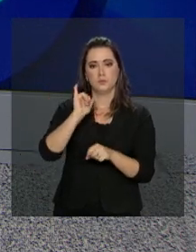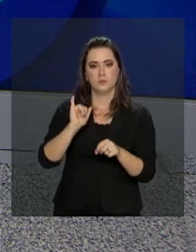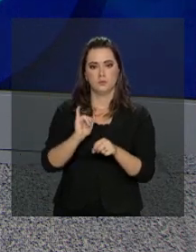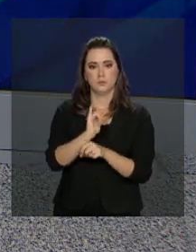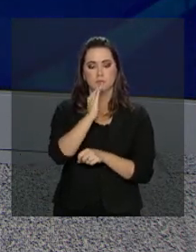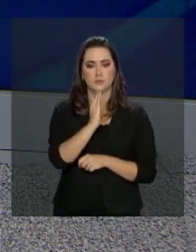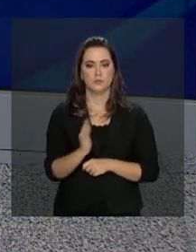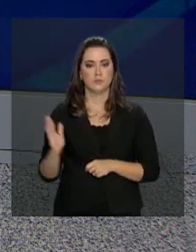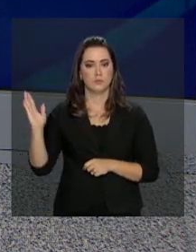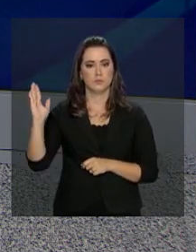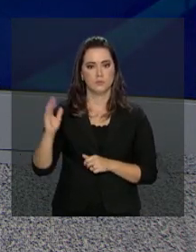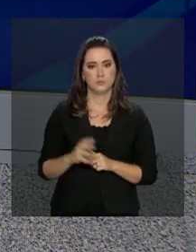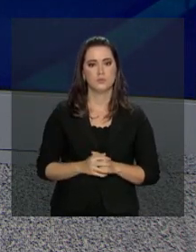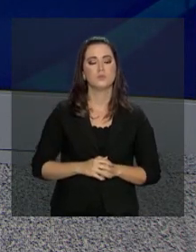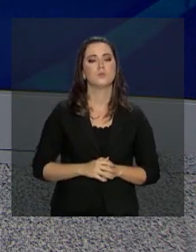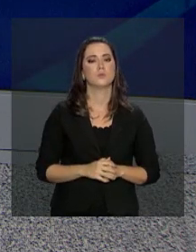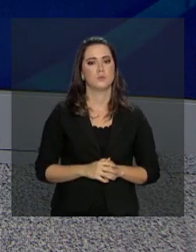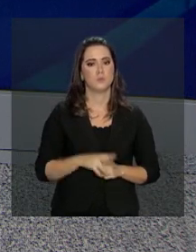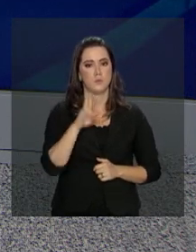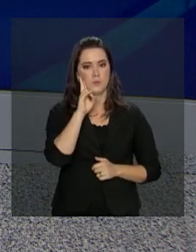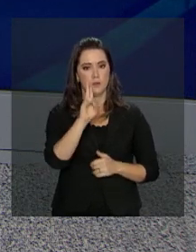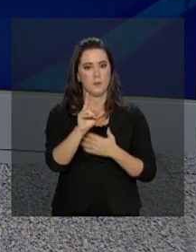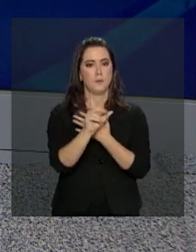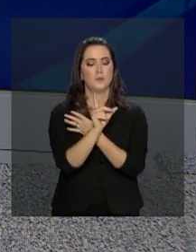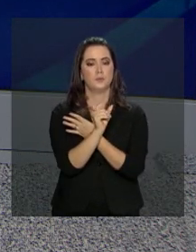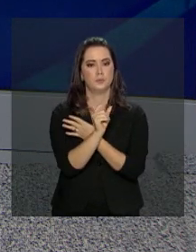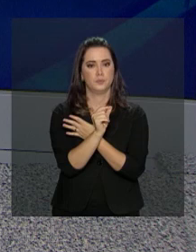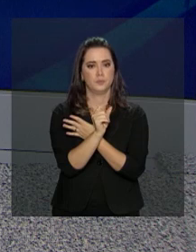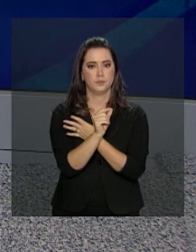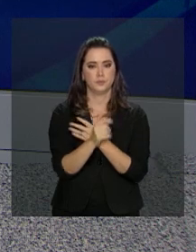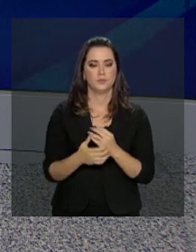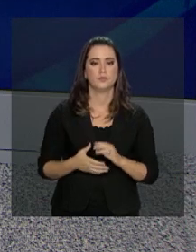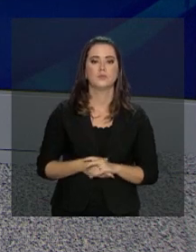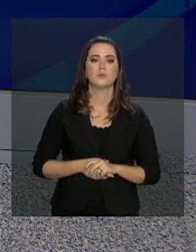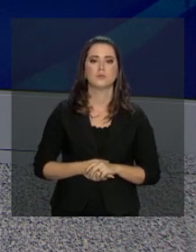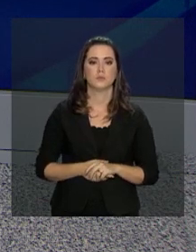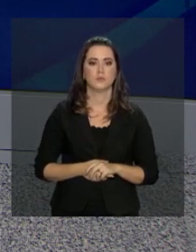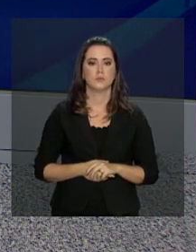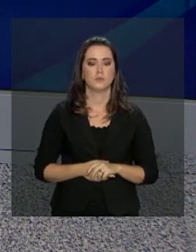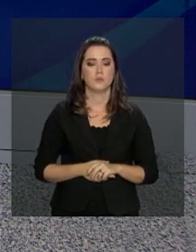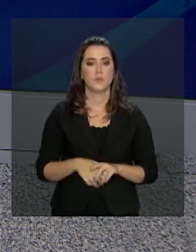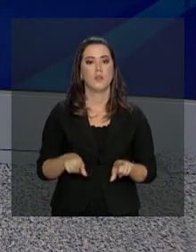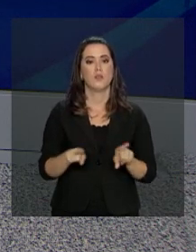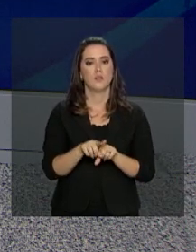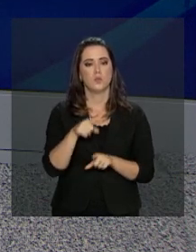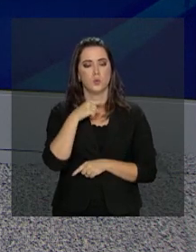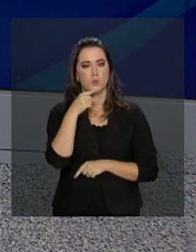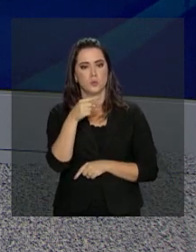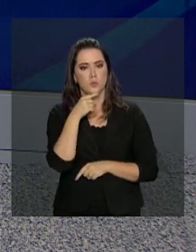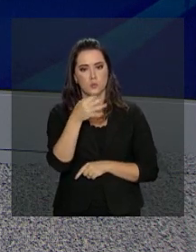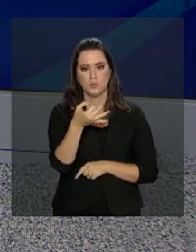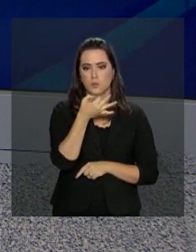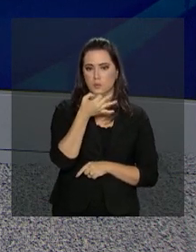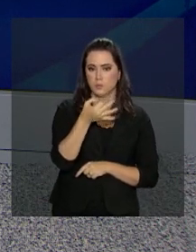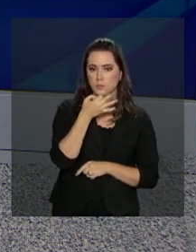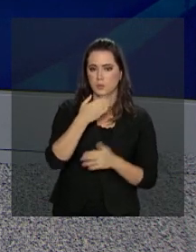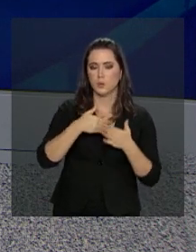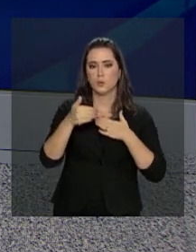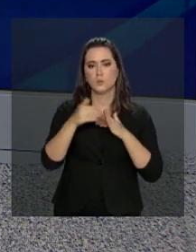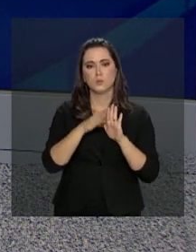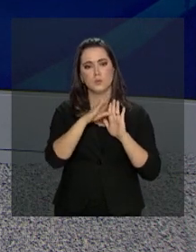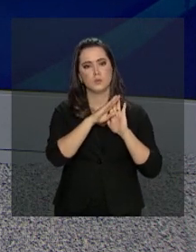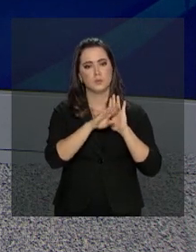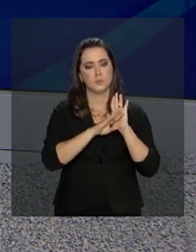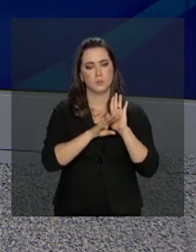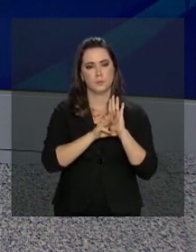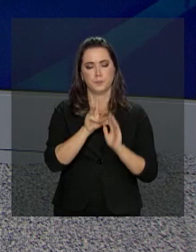todas as reportagens estão em nosso canal no YouTube. Acesse também o nosso perfil no Twitter. E você pode ainda mandar sugestões de reportagens